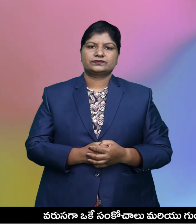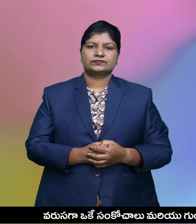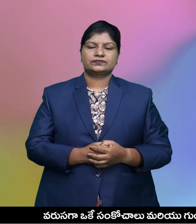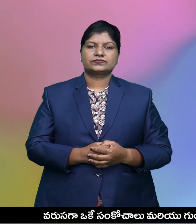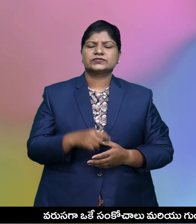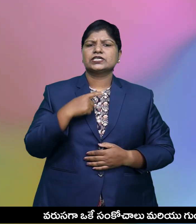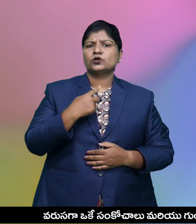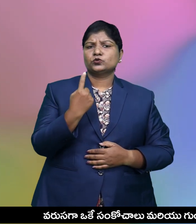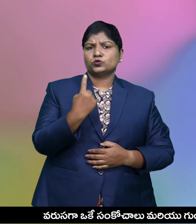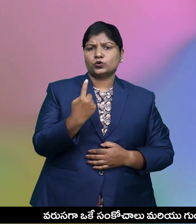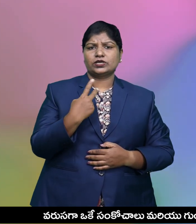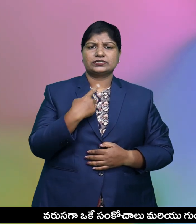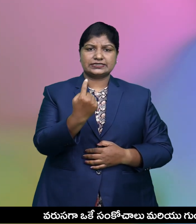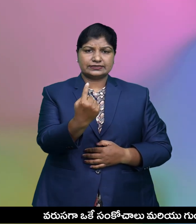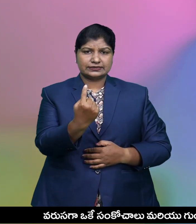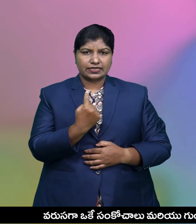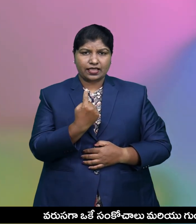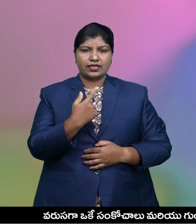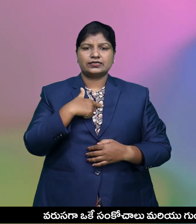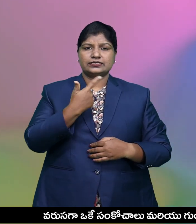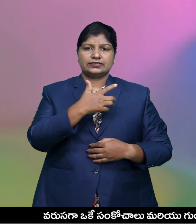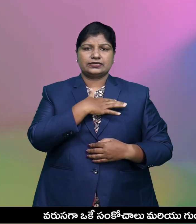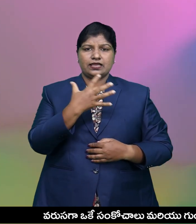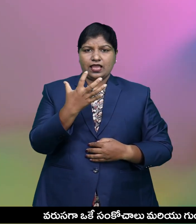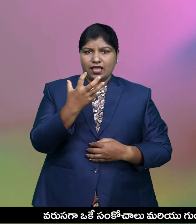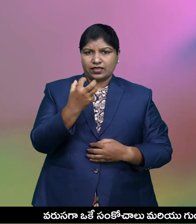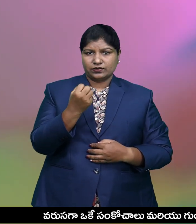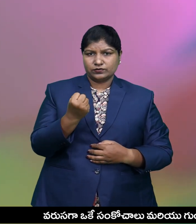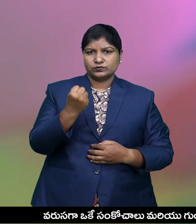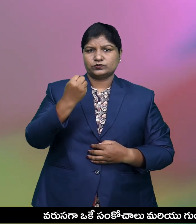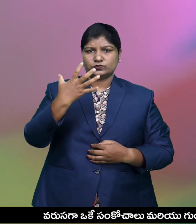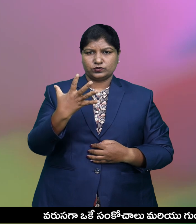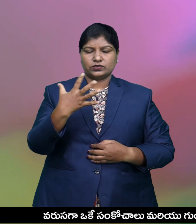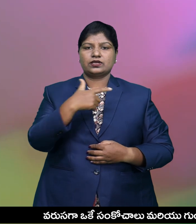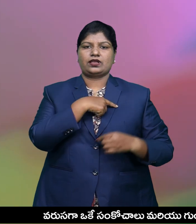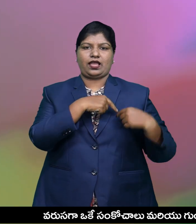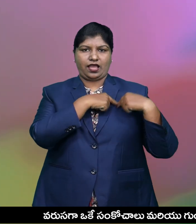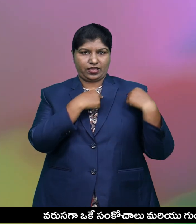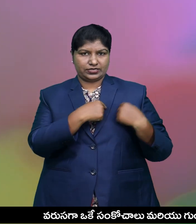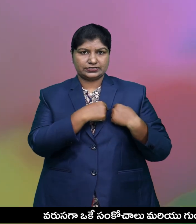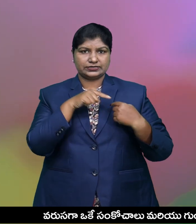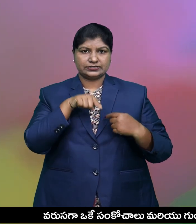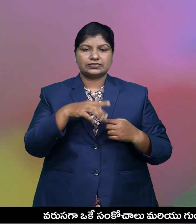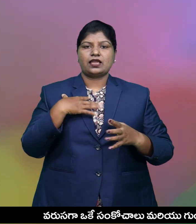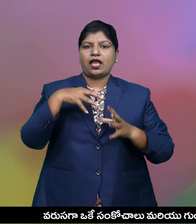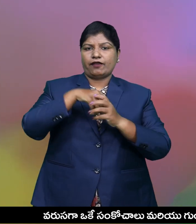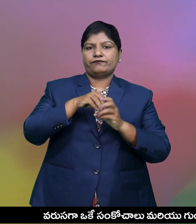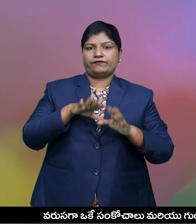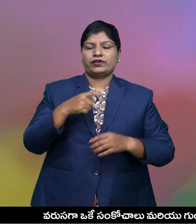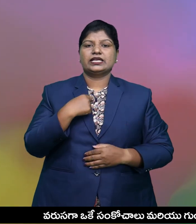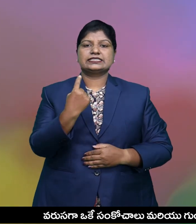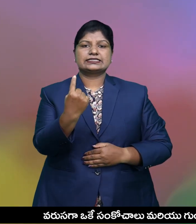వరుసగా ఒకే సంకోచాలు మరియు గుండె యొక్క సడలింపు ఒకే హృదయ స్పందనను